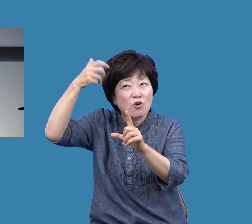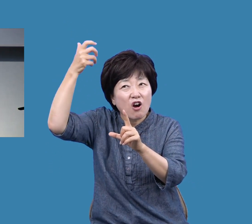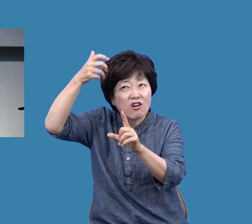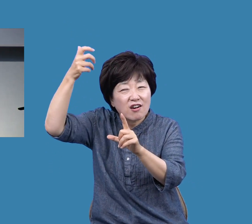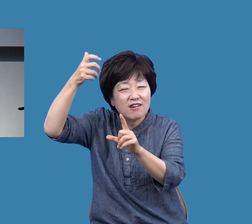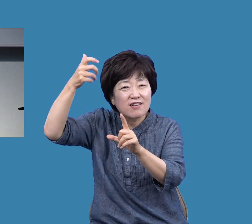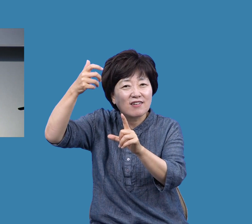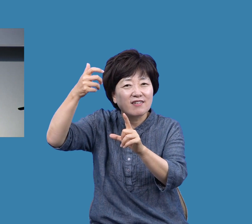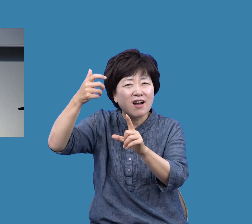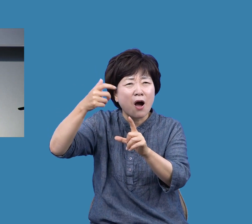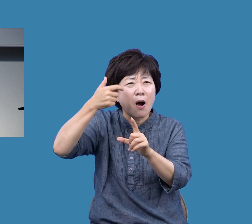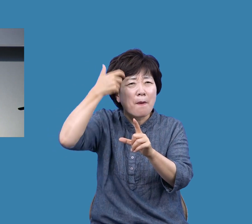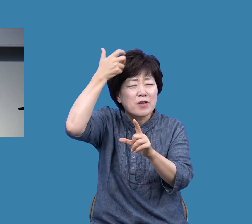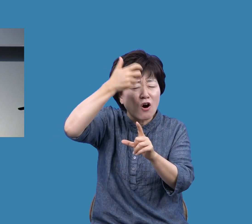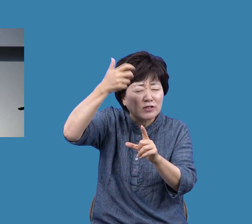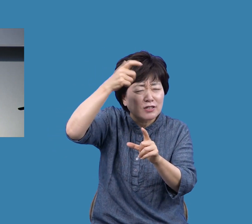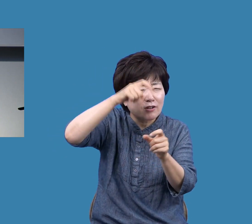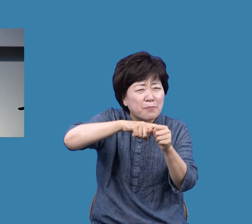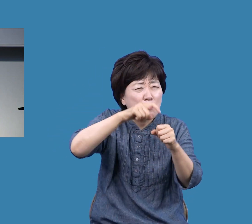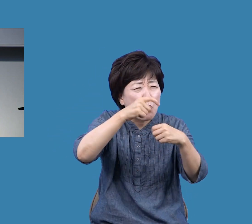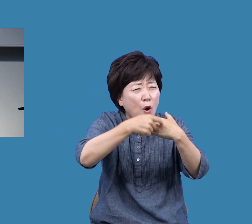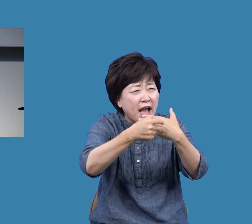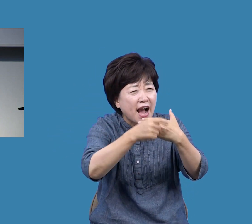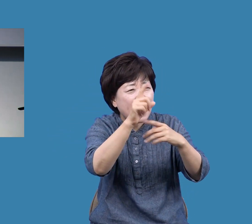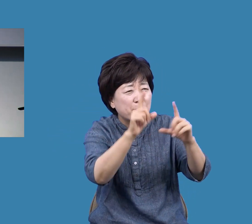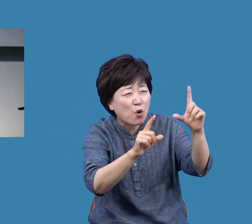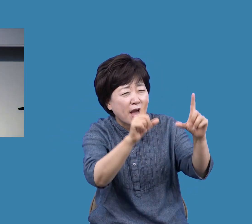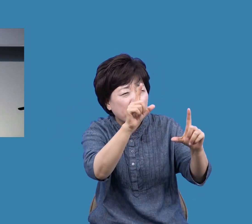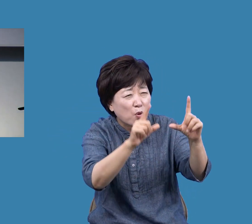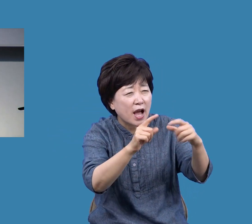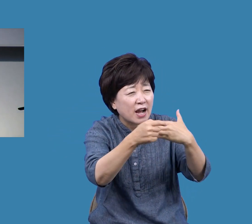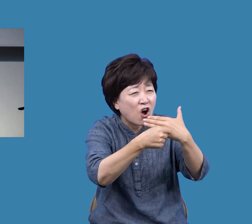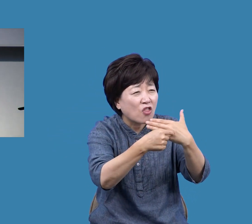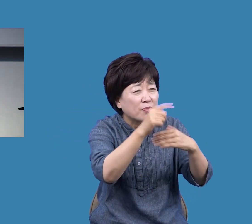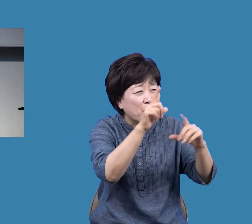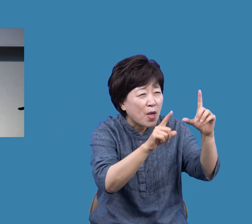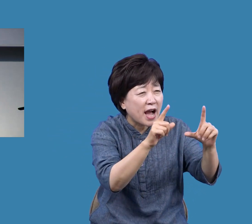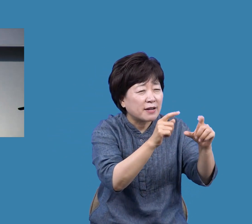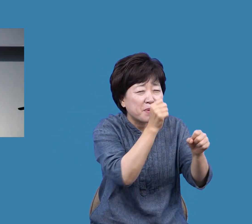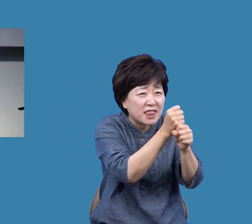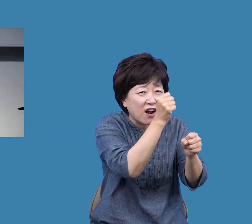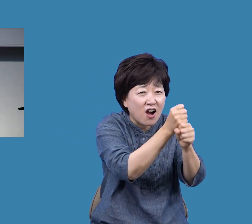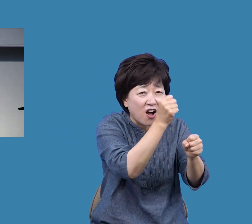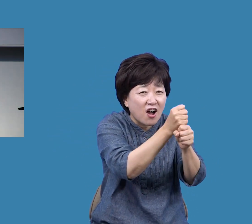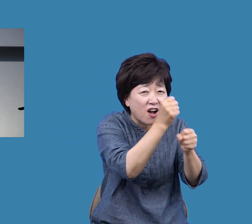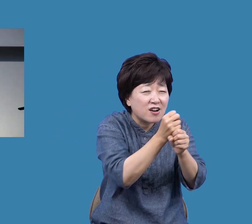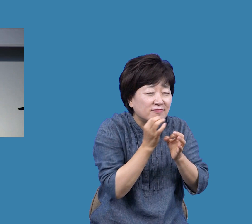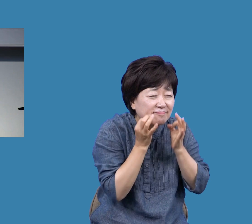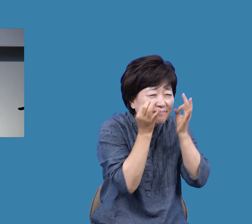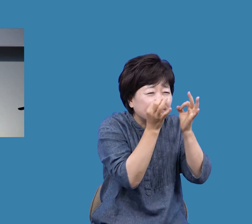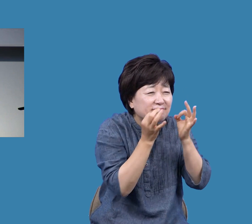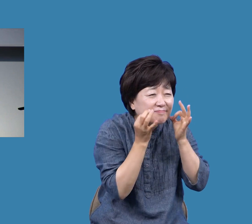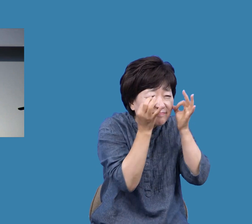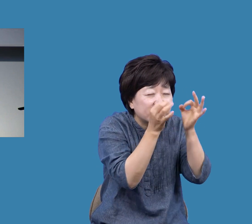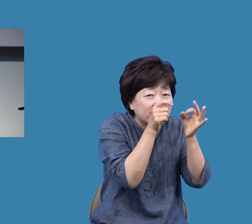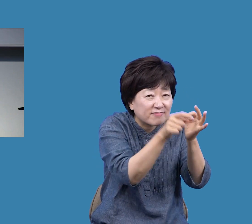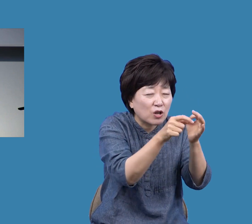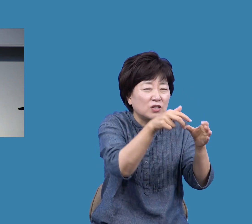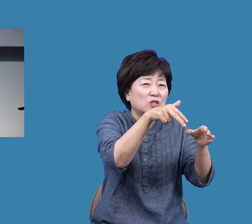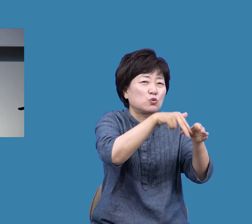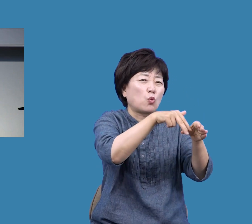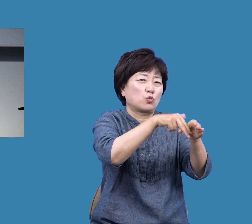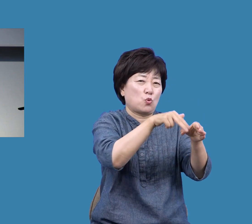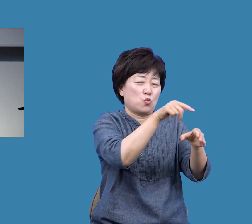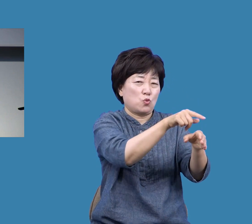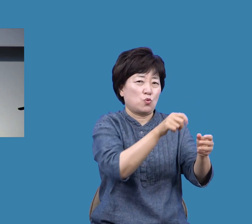종교예요. 모양을 자꾸 영적인 것을 만들려고 하는 게. 그것이 아니고, 그것은 사실은 왜 그런 줄 아세요? 자기를